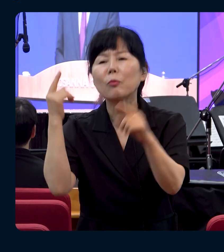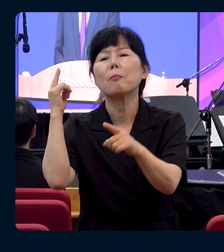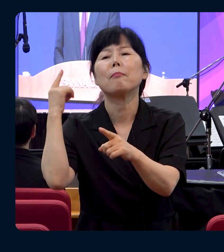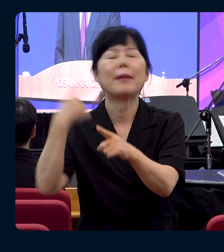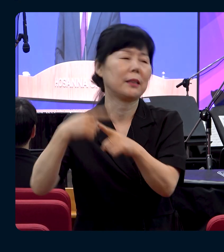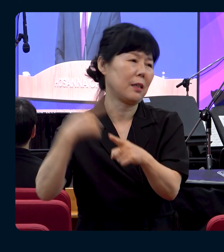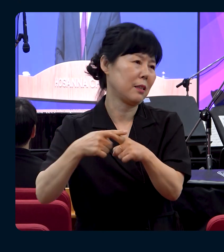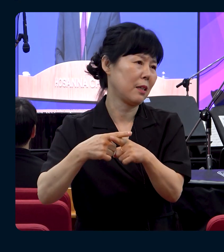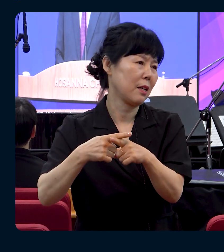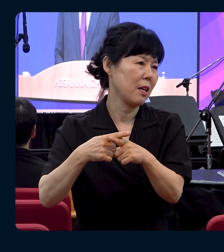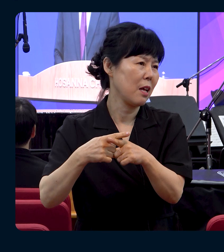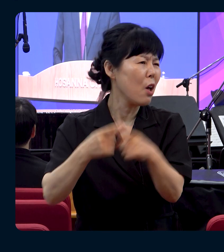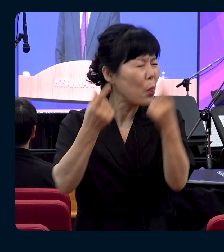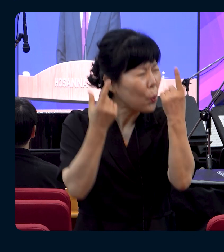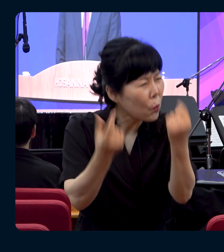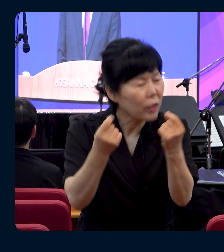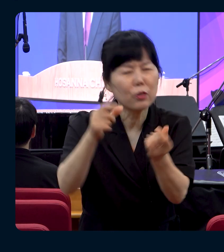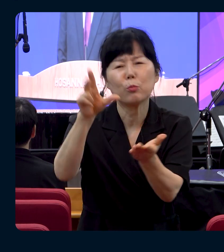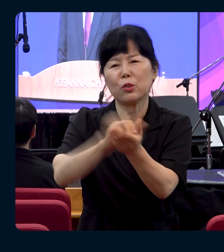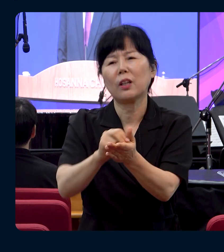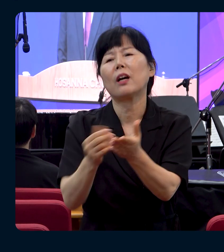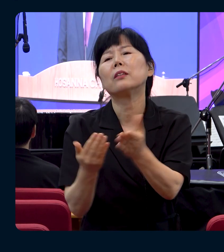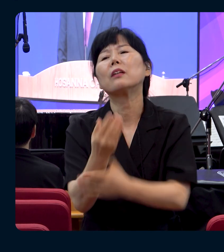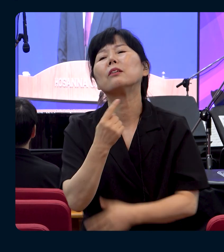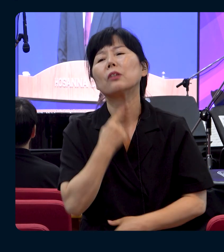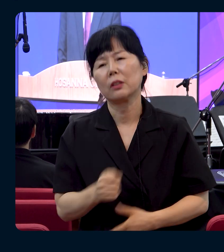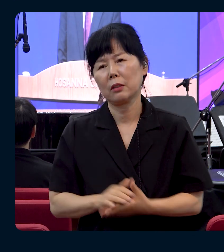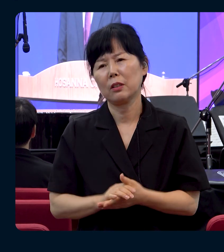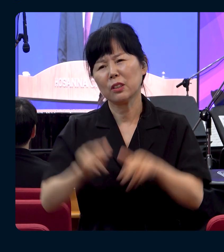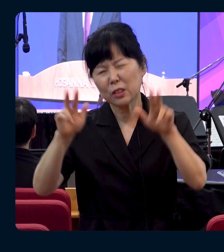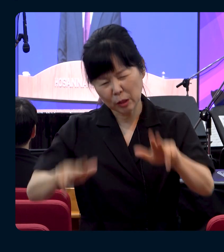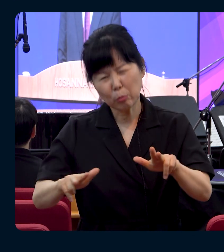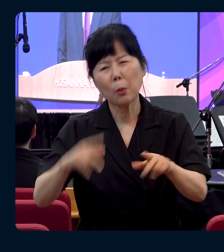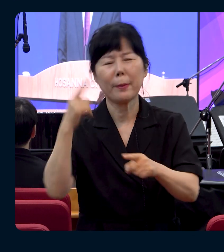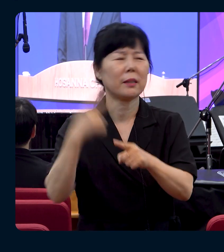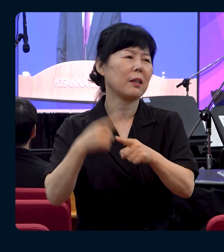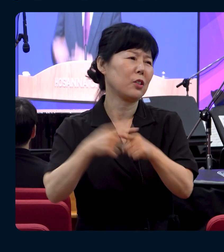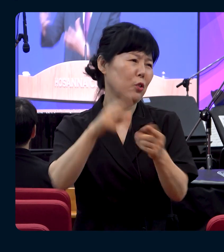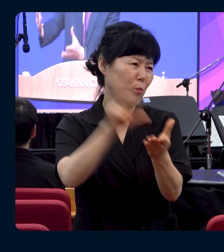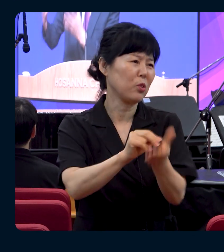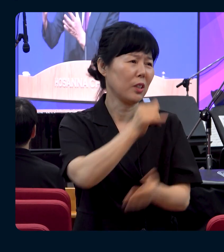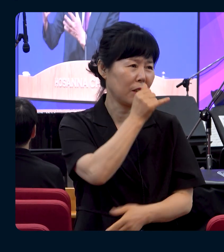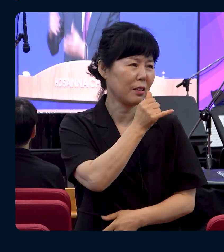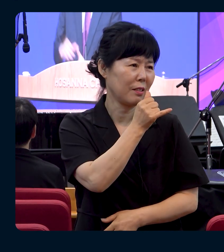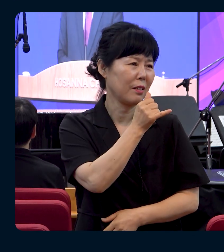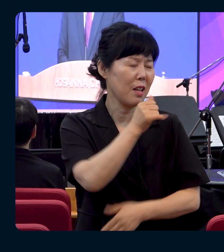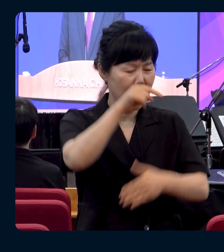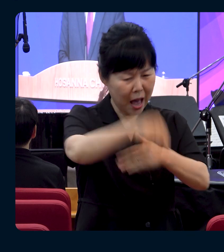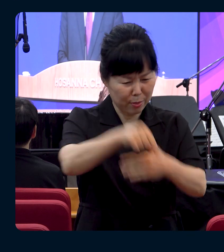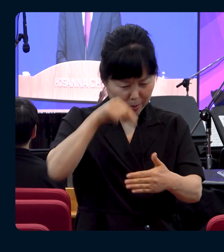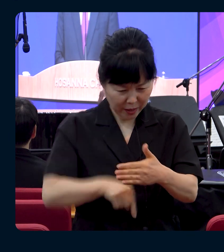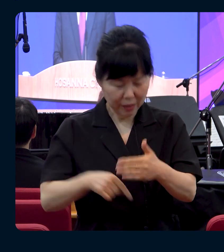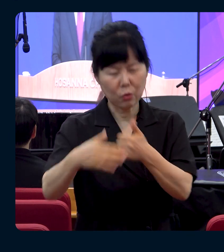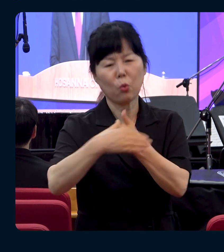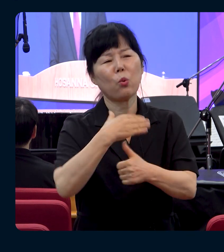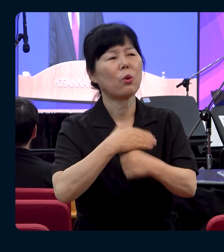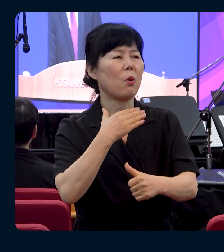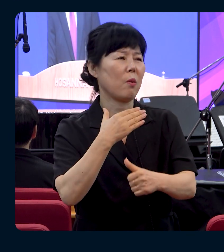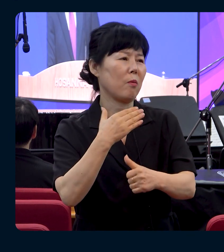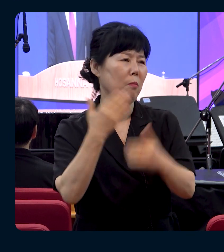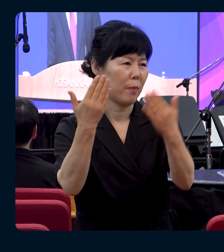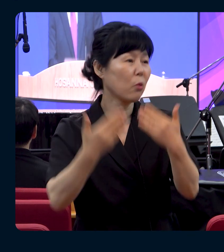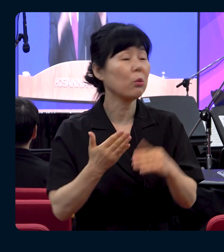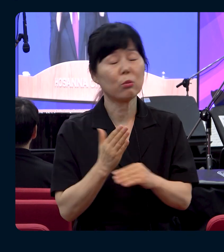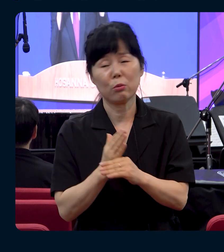문제를 가지고 있었습니다. 지금도 그렇지만 그런 공격을 받고 있는 거예요. 자, 그렇기